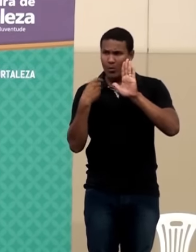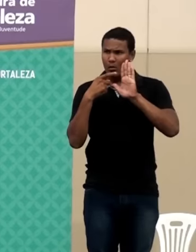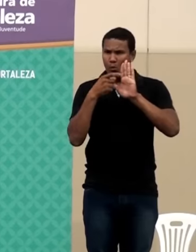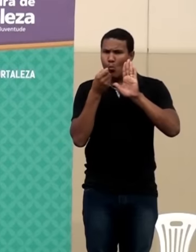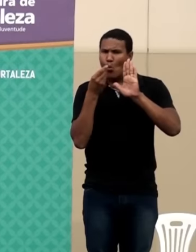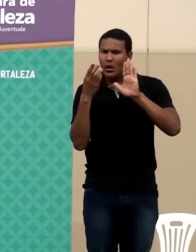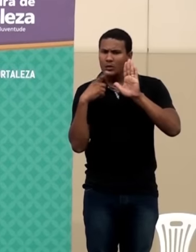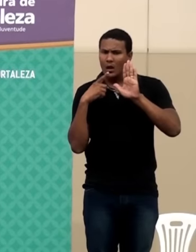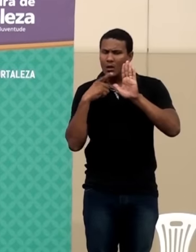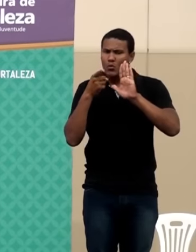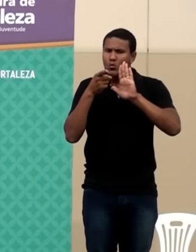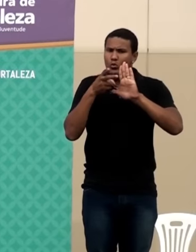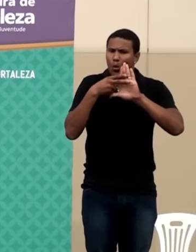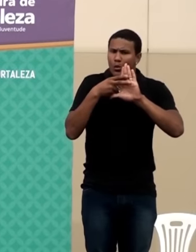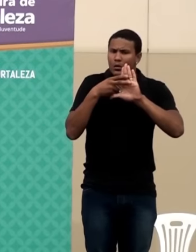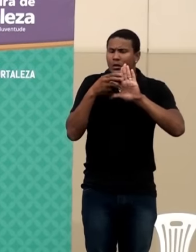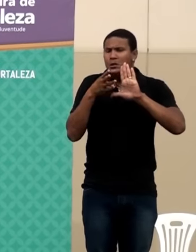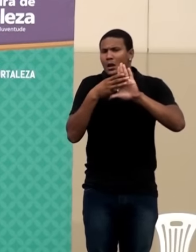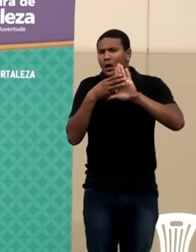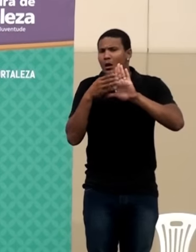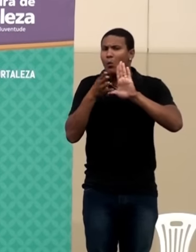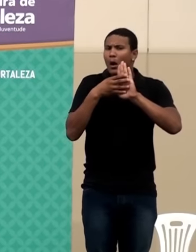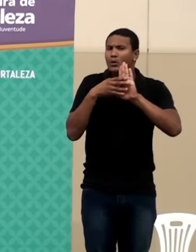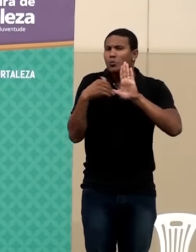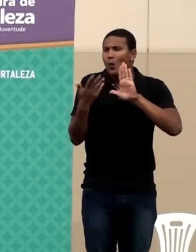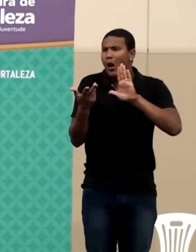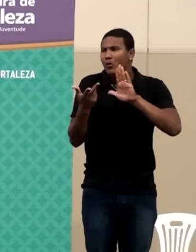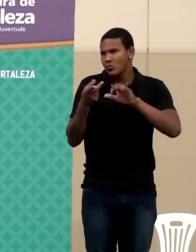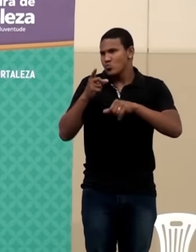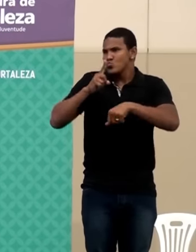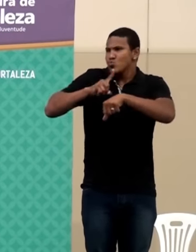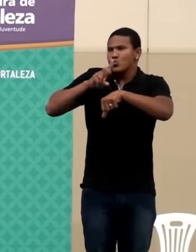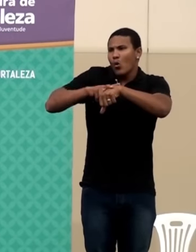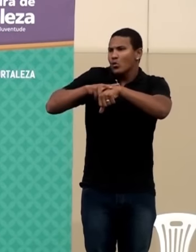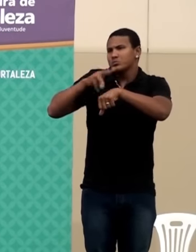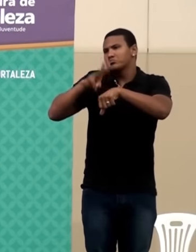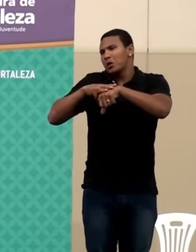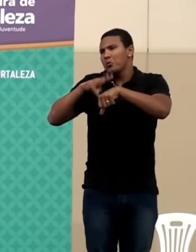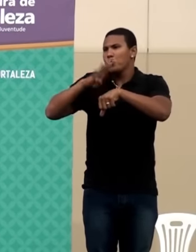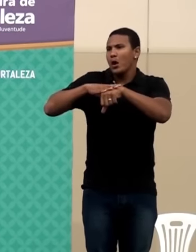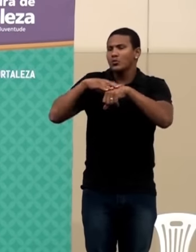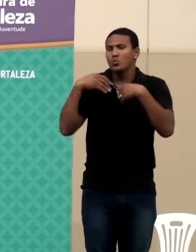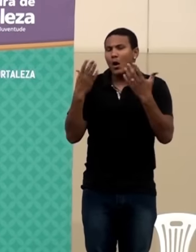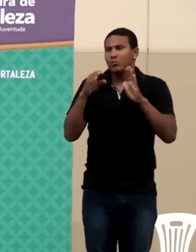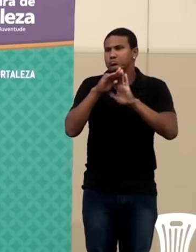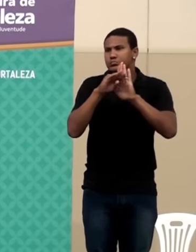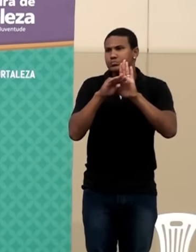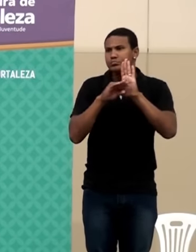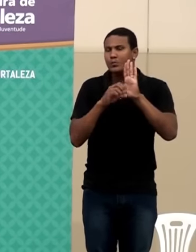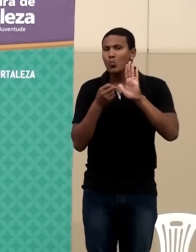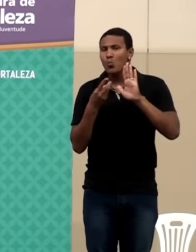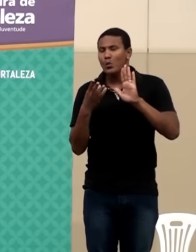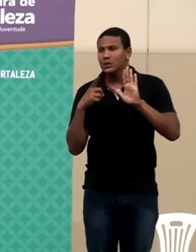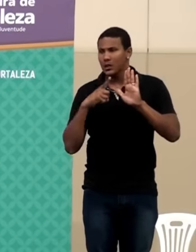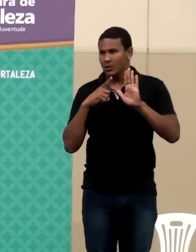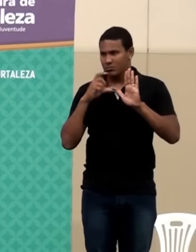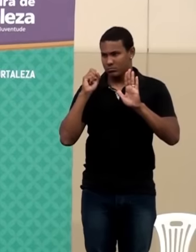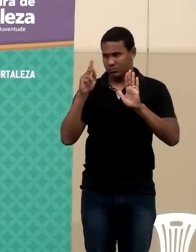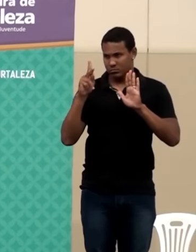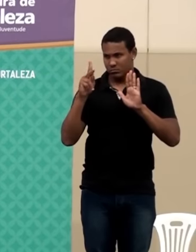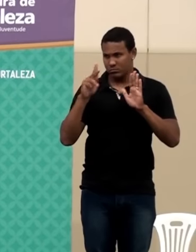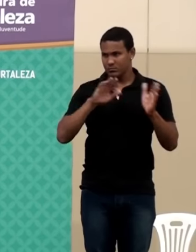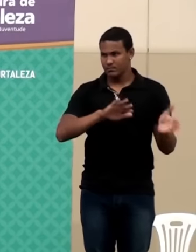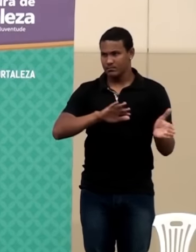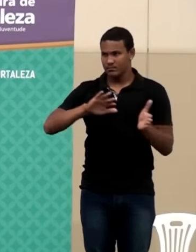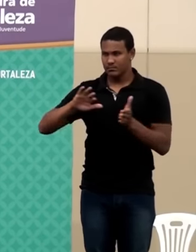quando forem dois elementos, ternários, quando forem três elementos, e quaternário, quando forem quatro elementos, ok?